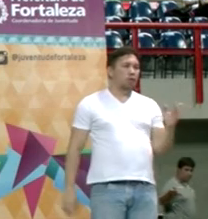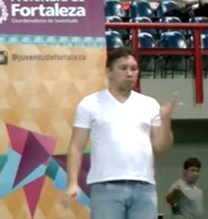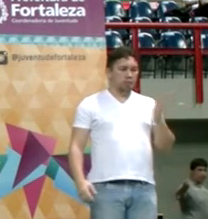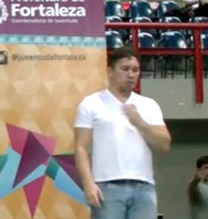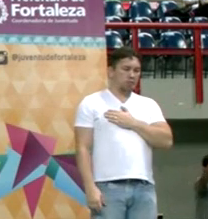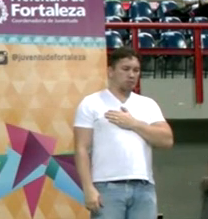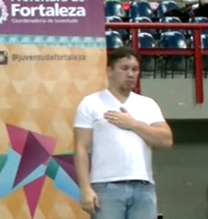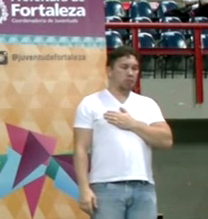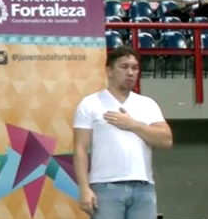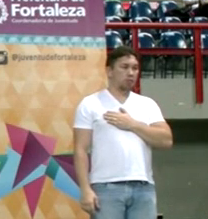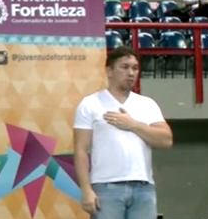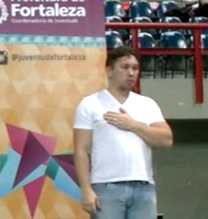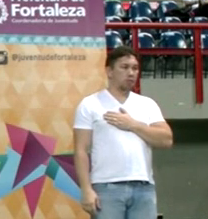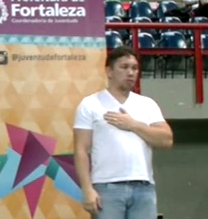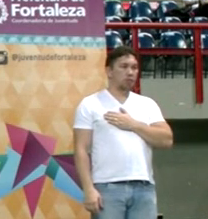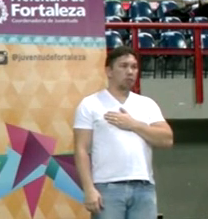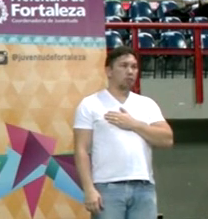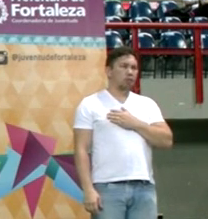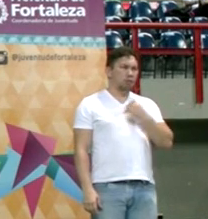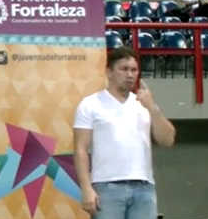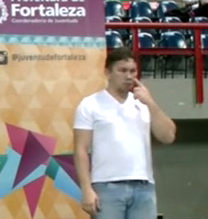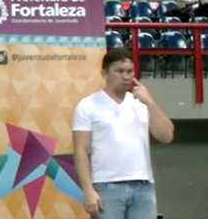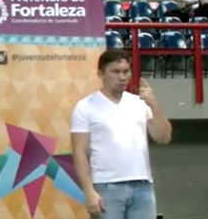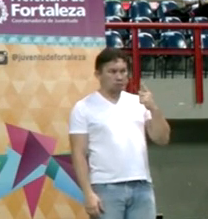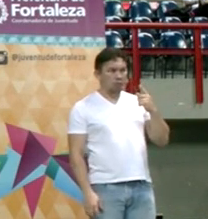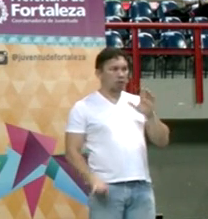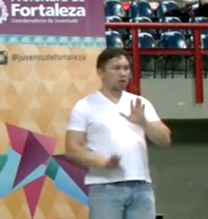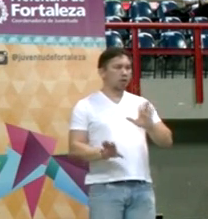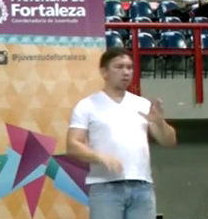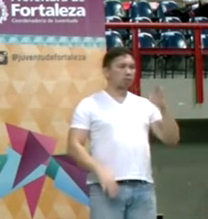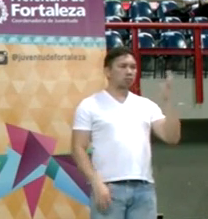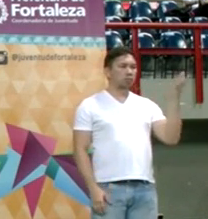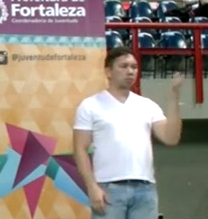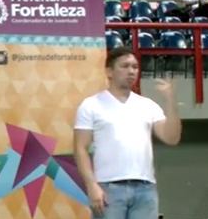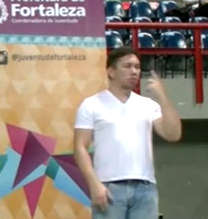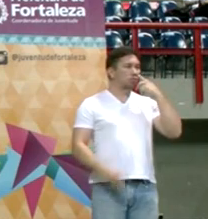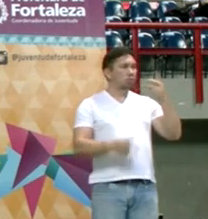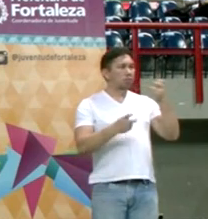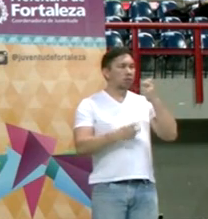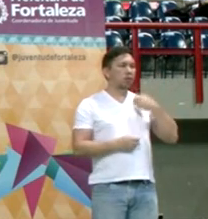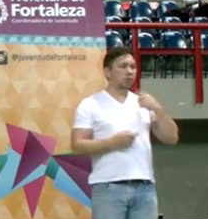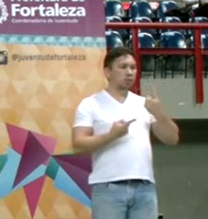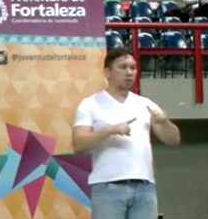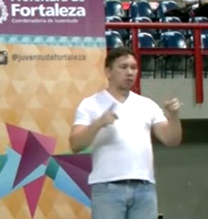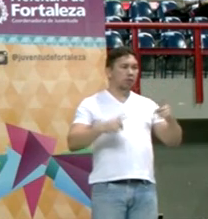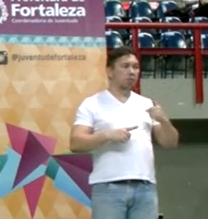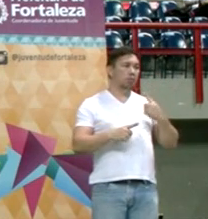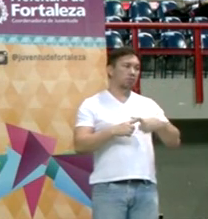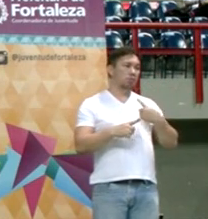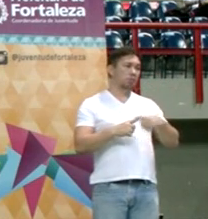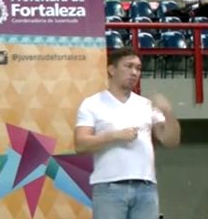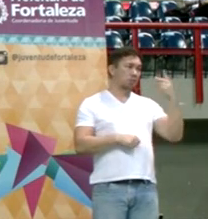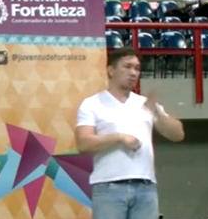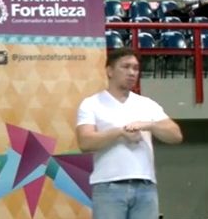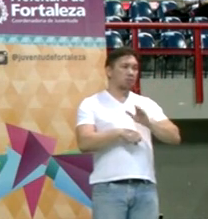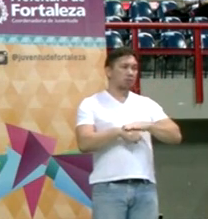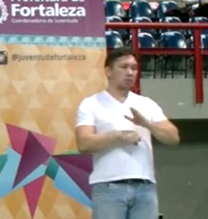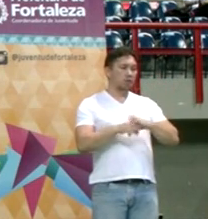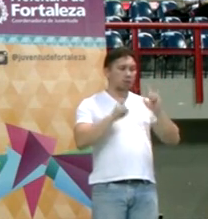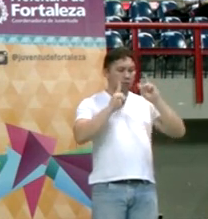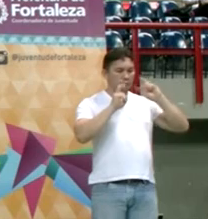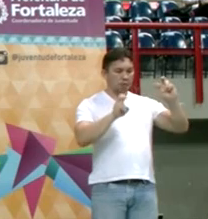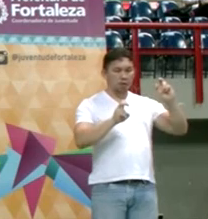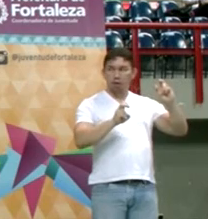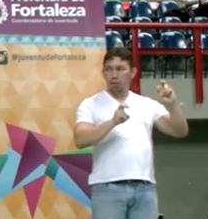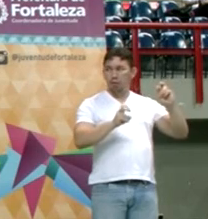peito. Acabou se acreditando que essa é a maneira formal de escutar o hino. Na verdade foi uma maneira que ele criou para ninguém ver